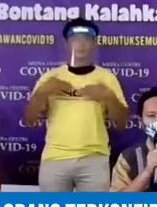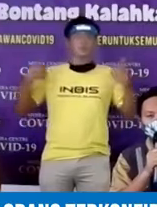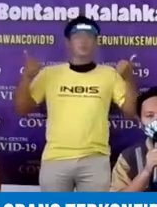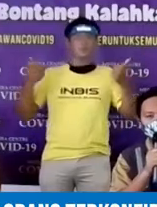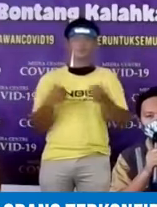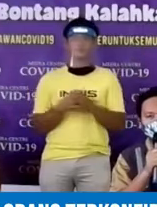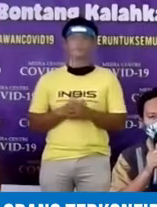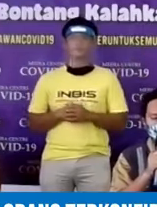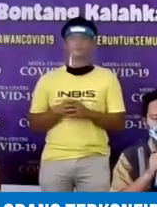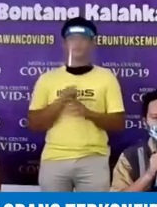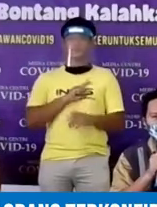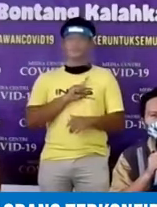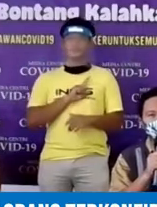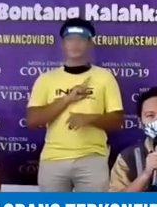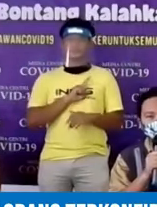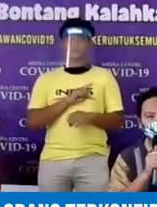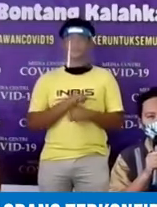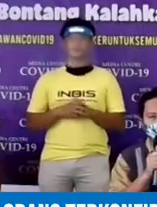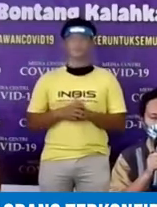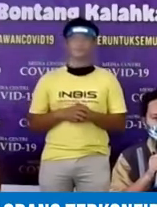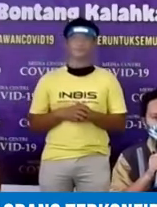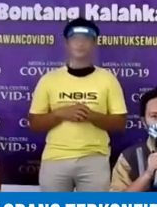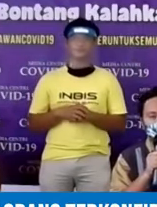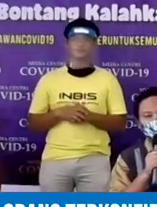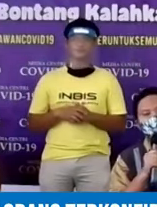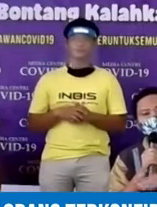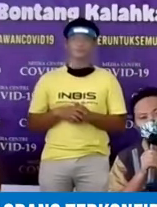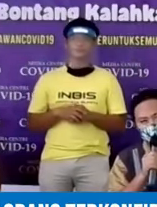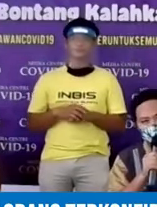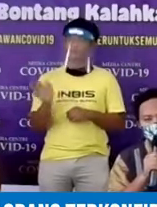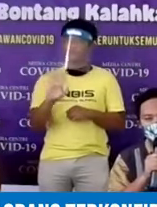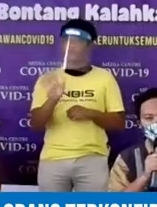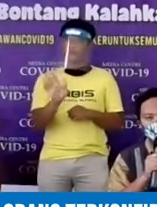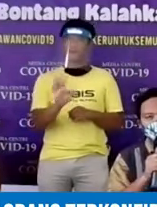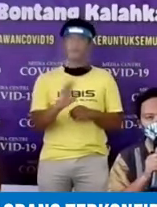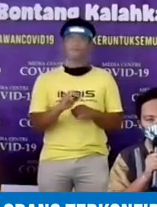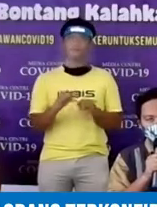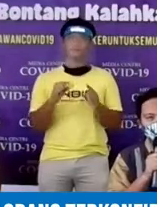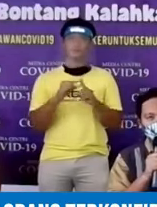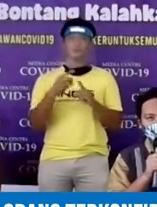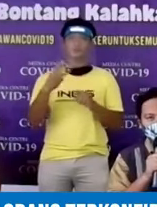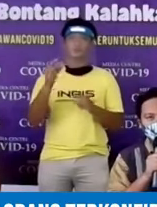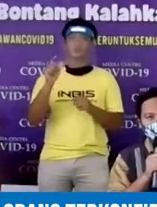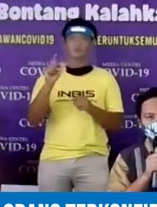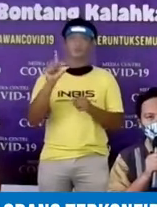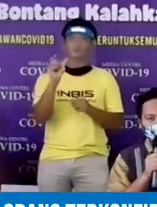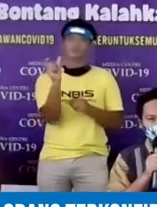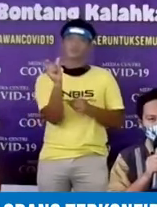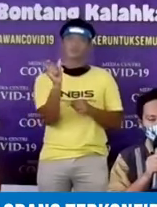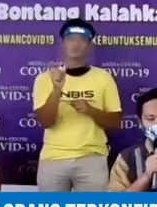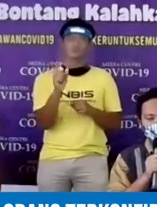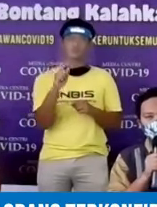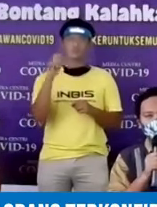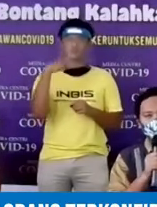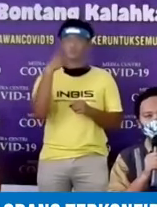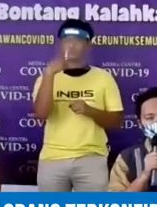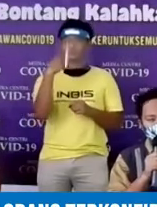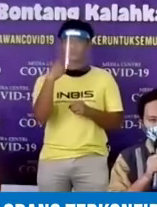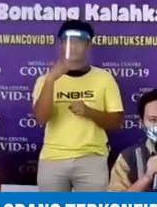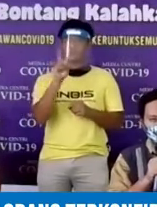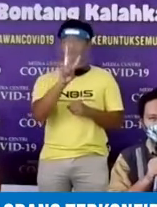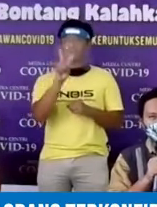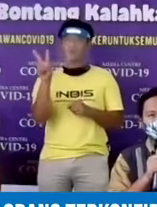masyarakat ke khawatir kok tidak seperti dulu yang harus ada sikap yang kedua ketiga dan sebagainya namun sekarang dengan who menetapkannya